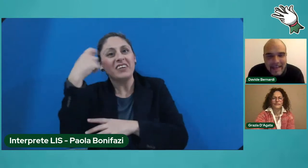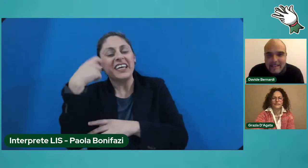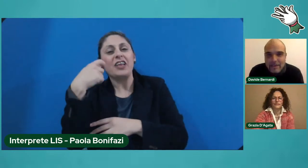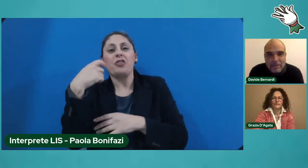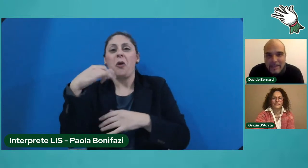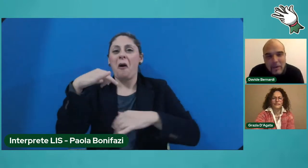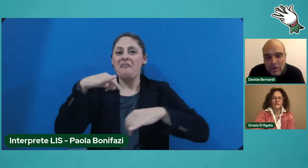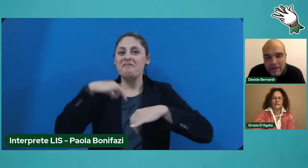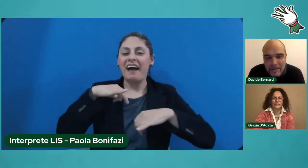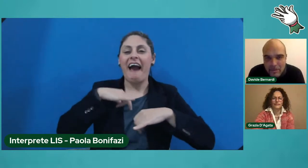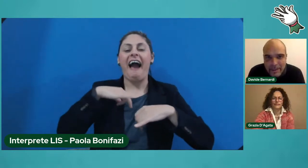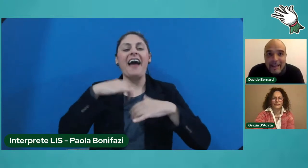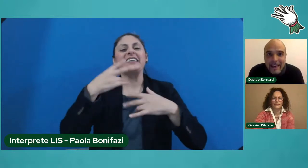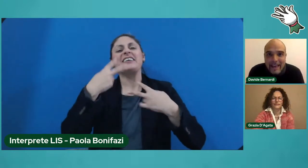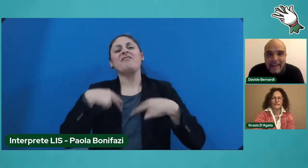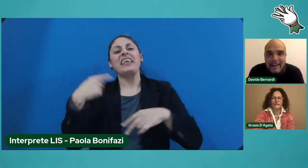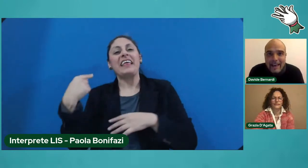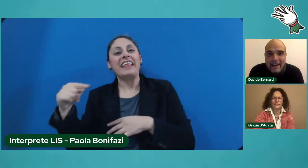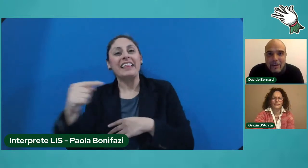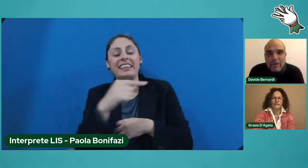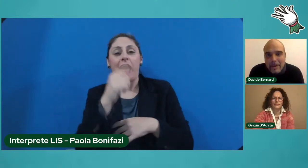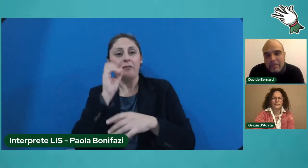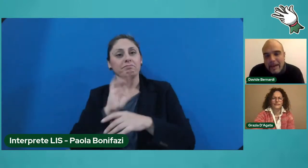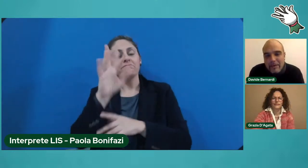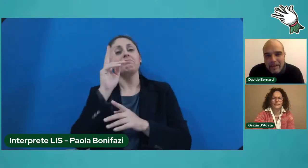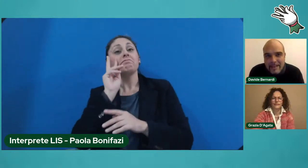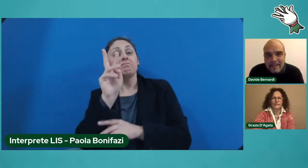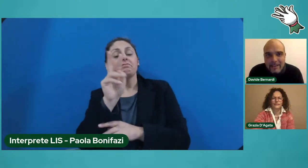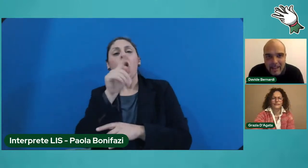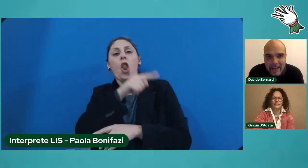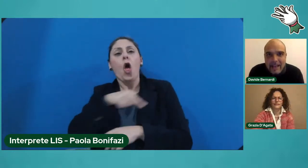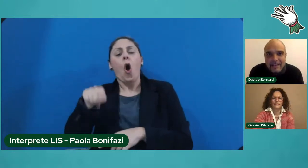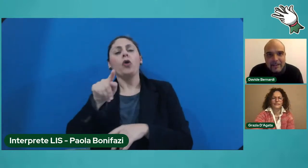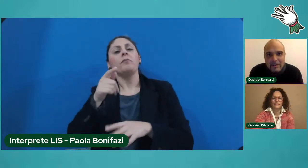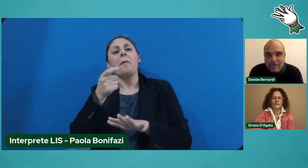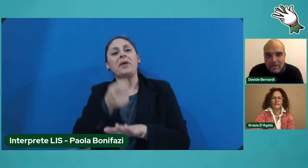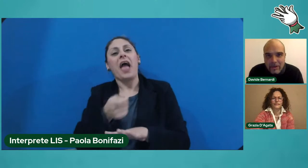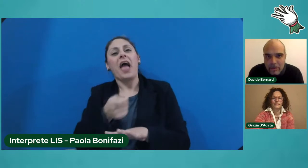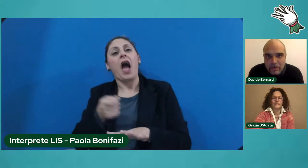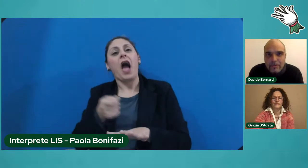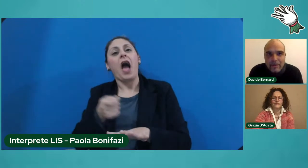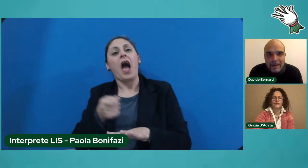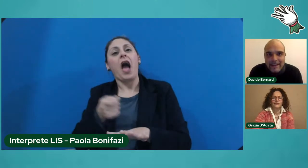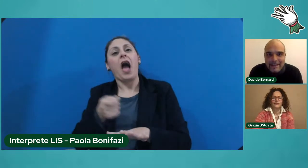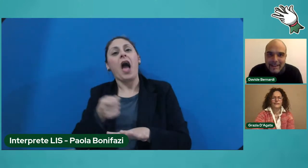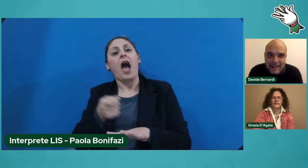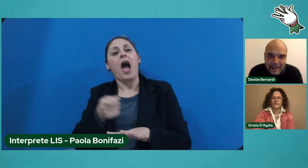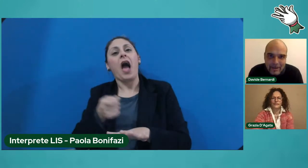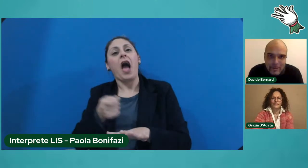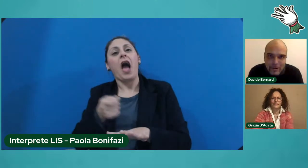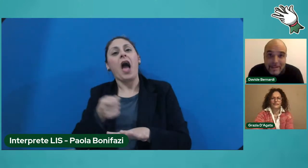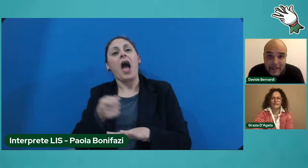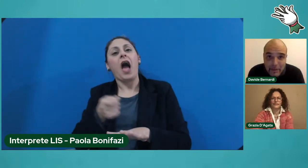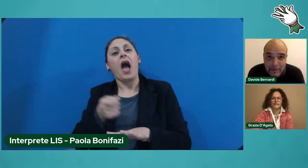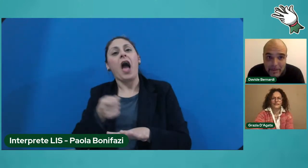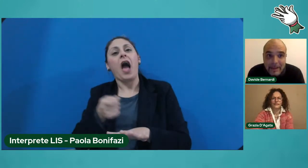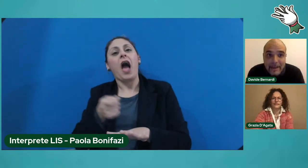insomma dei loro vissuti, e loro piano piano presentano agli altri, conoscono il gruppo e si creano questi gruppi.